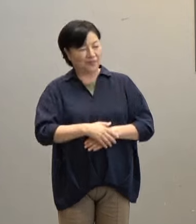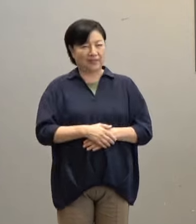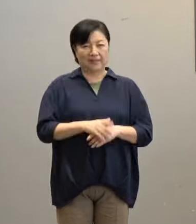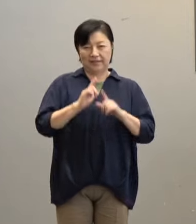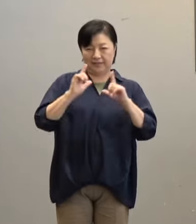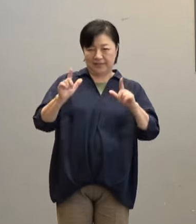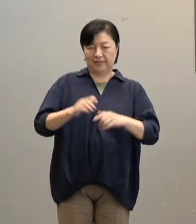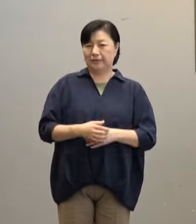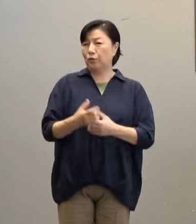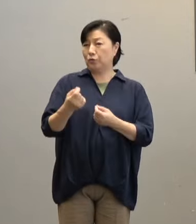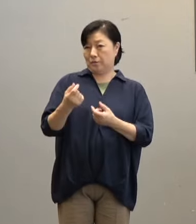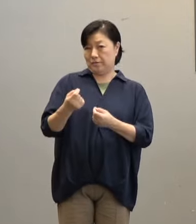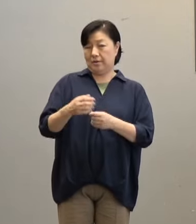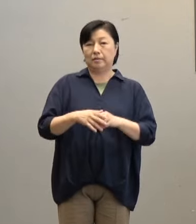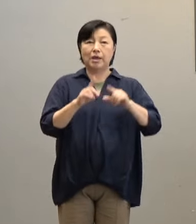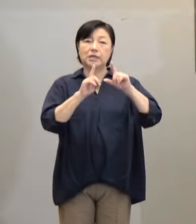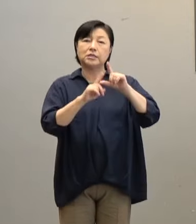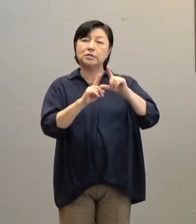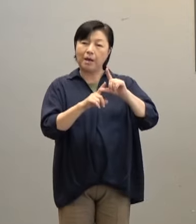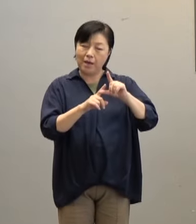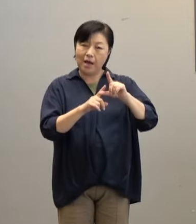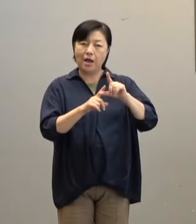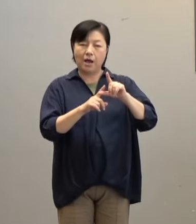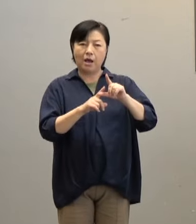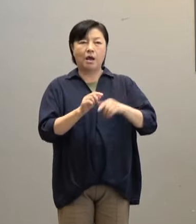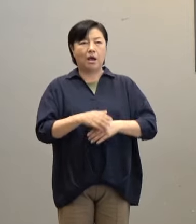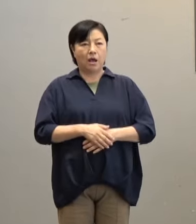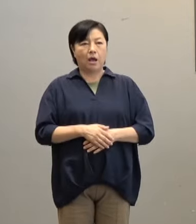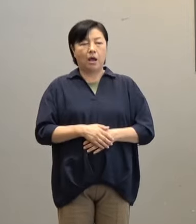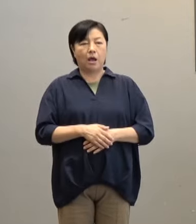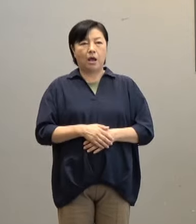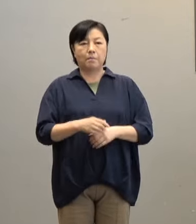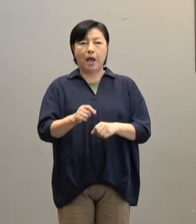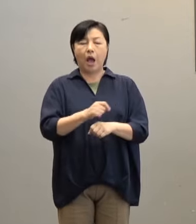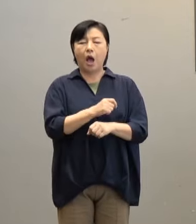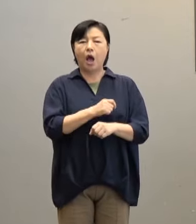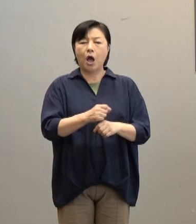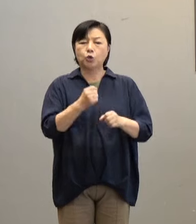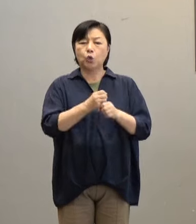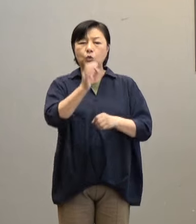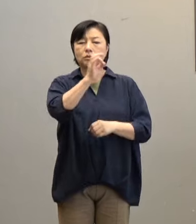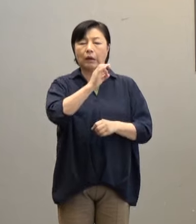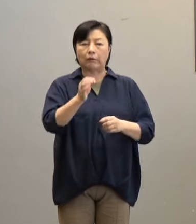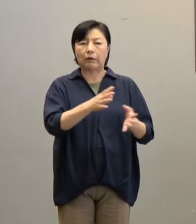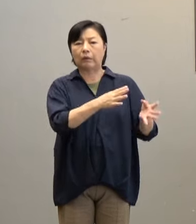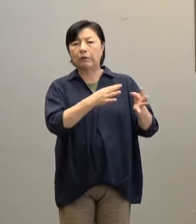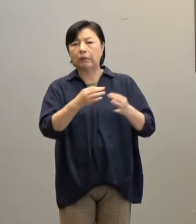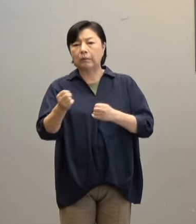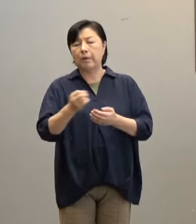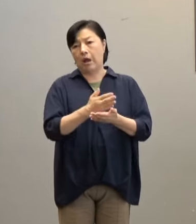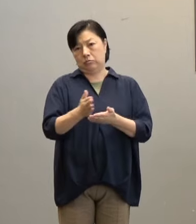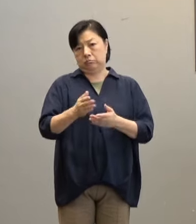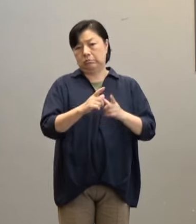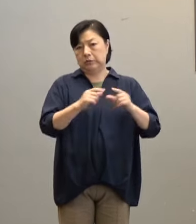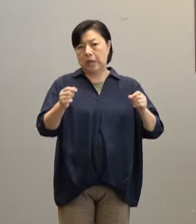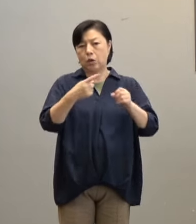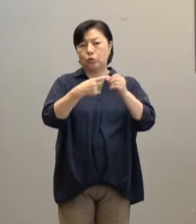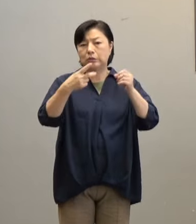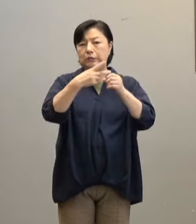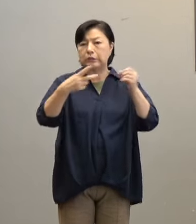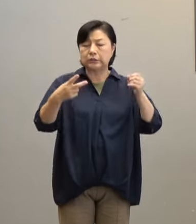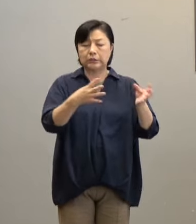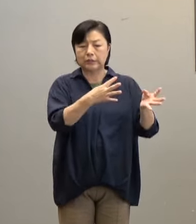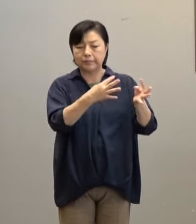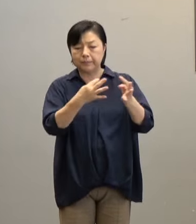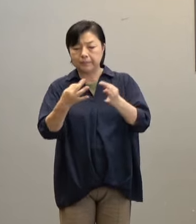います。 そうですね、やっぱり千葉の場合はですね、かなりこの特産品が多いんですよね。全国1位、2位のものが数多